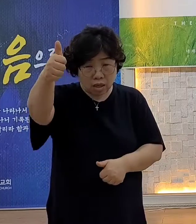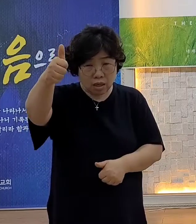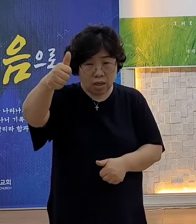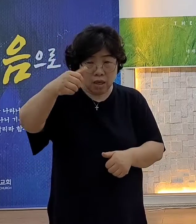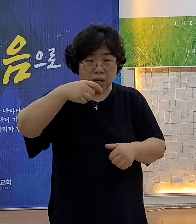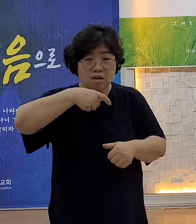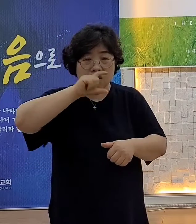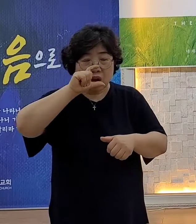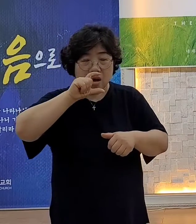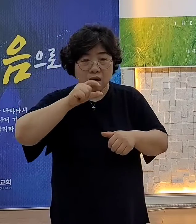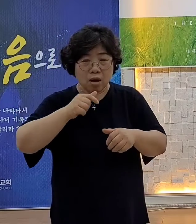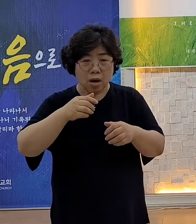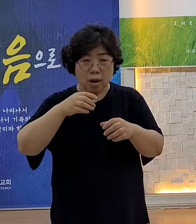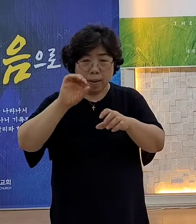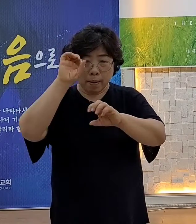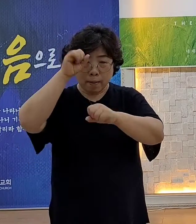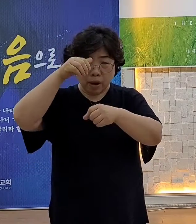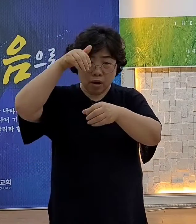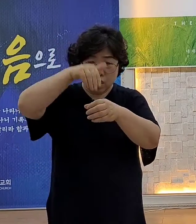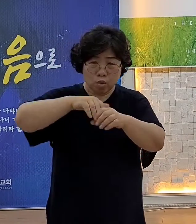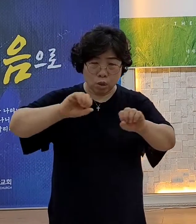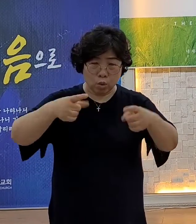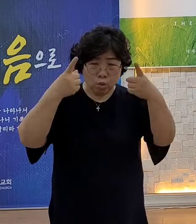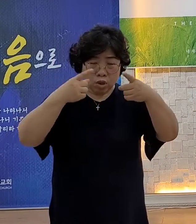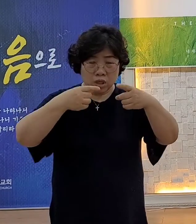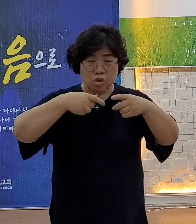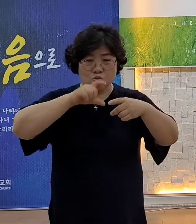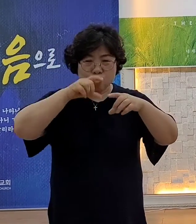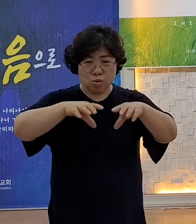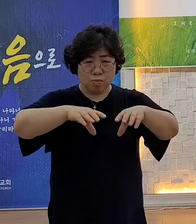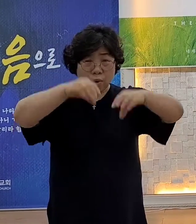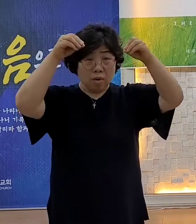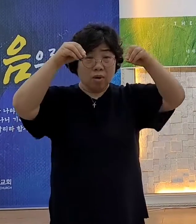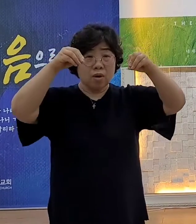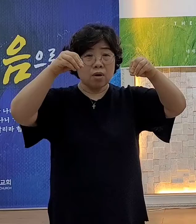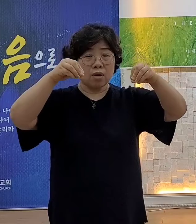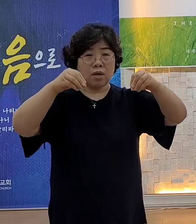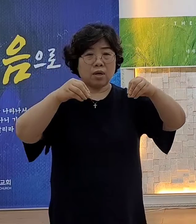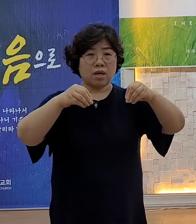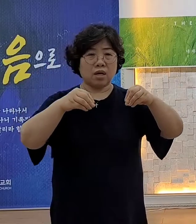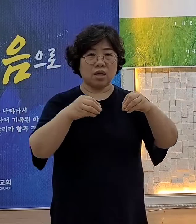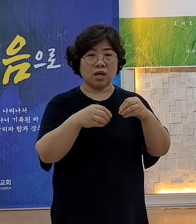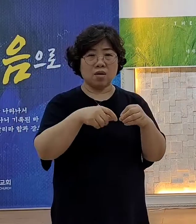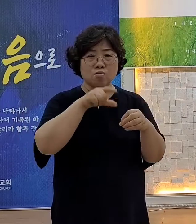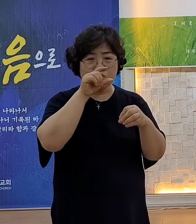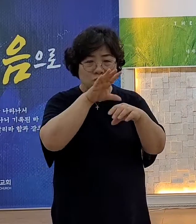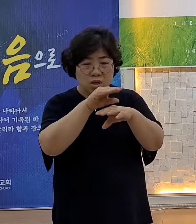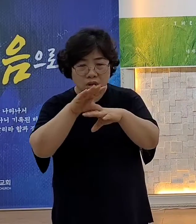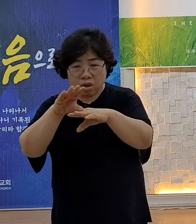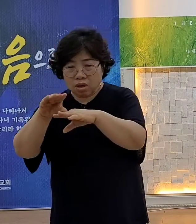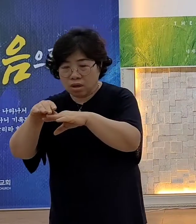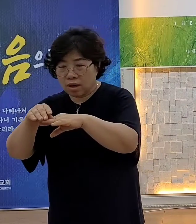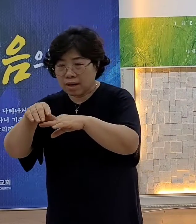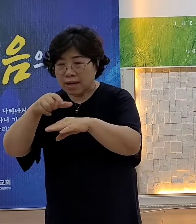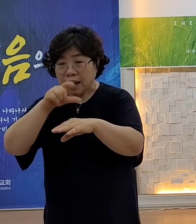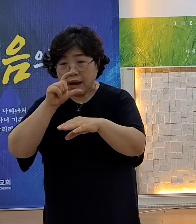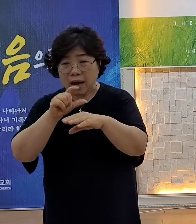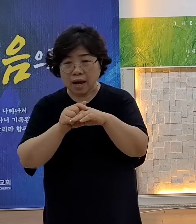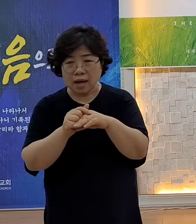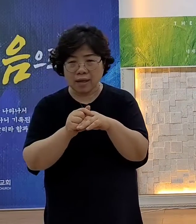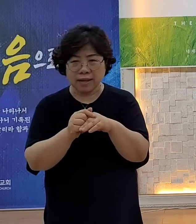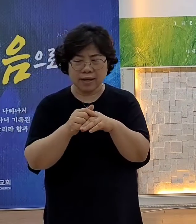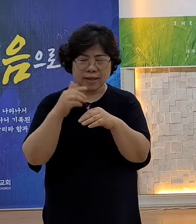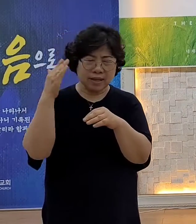탁 멈췄었어요. 그래서 그 강 축축한 그 물이 지나가는 그 길을 하나님께서